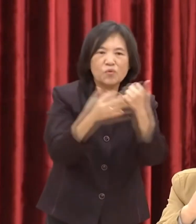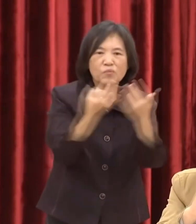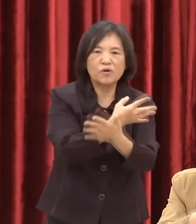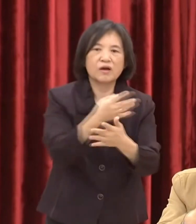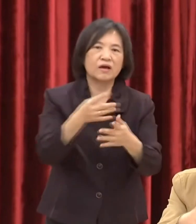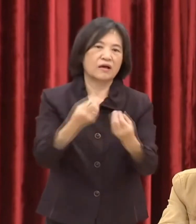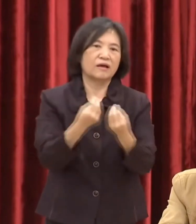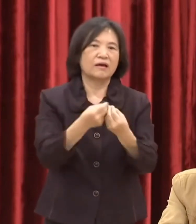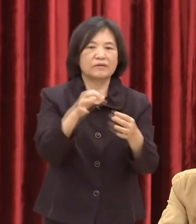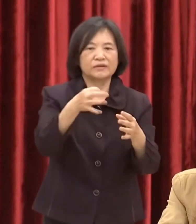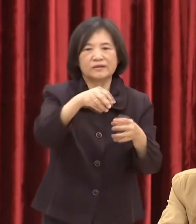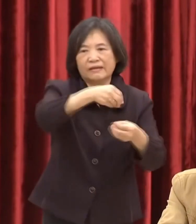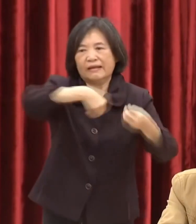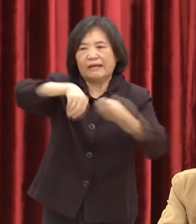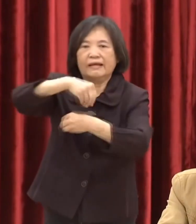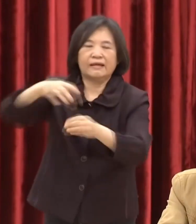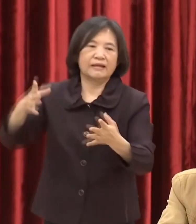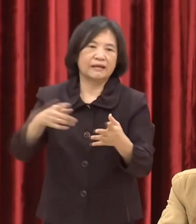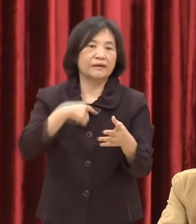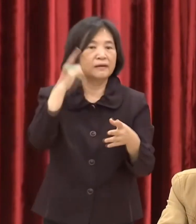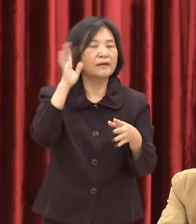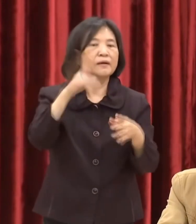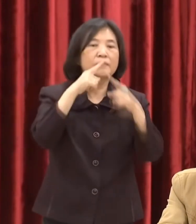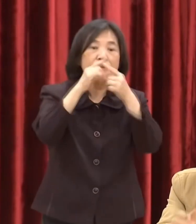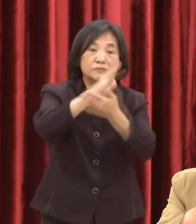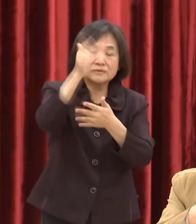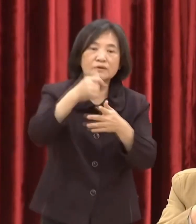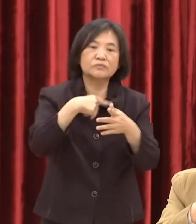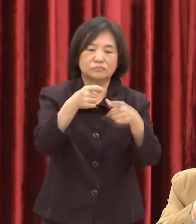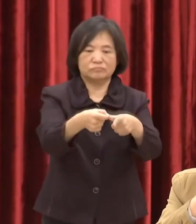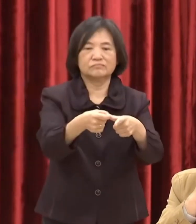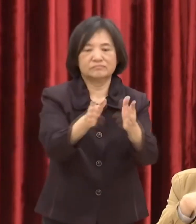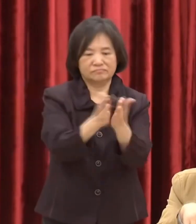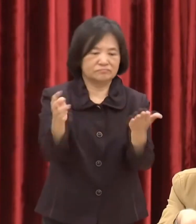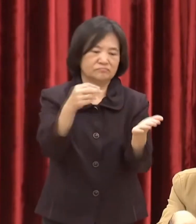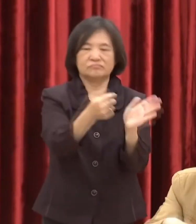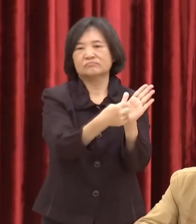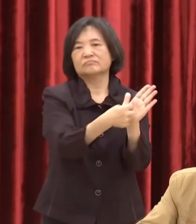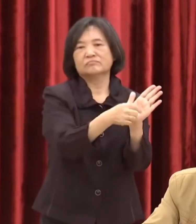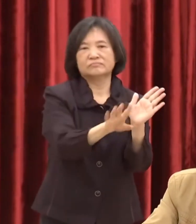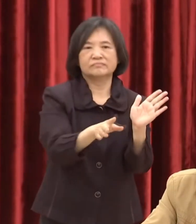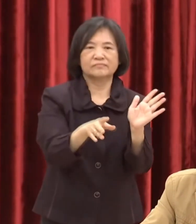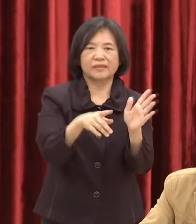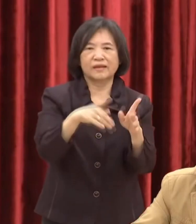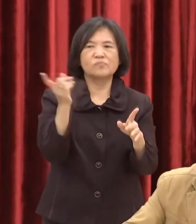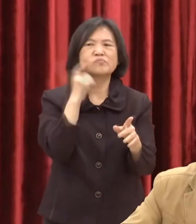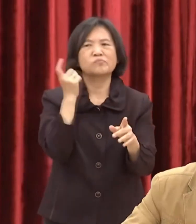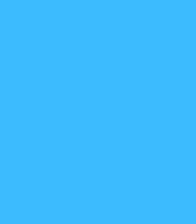账户你再拿出来讲就好，这个比较简单了，都不要看拖自己怪怪的。